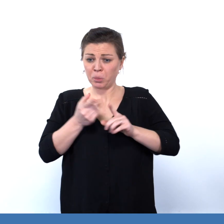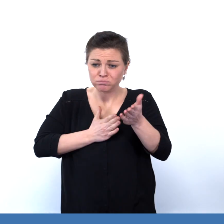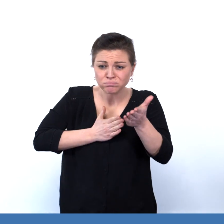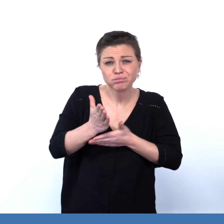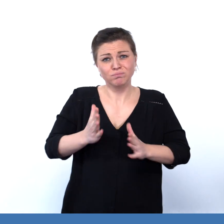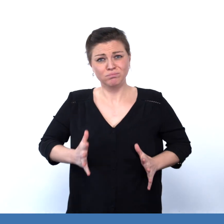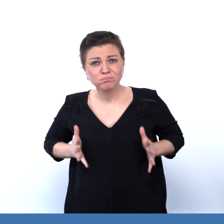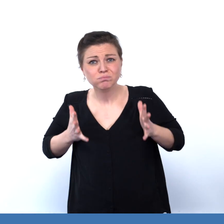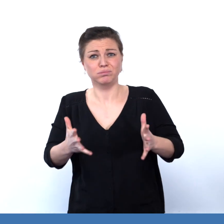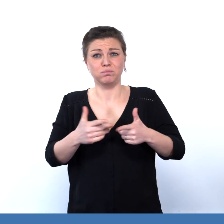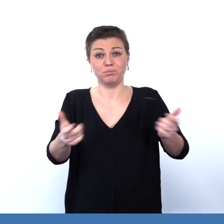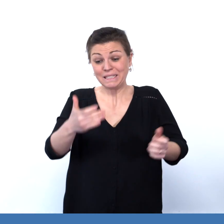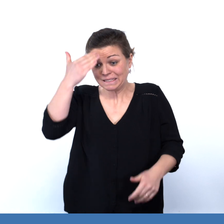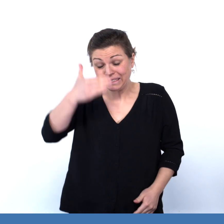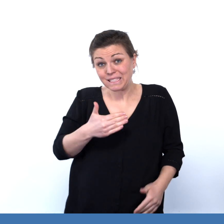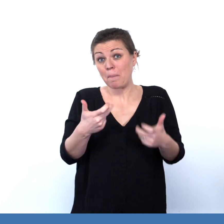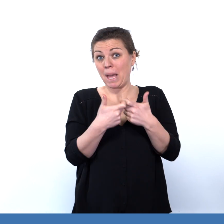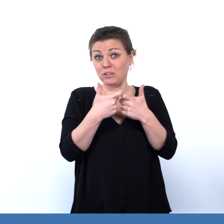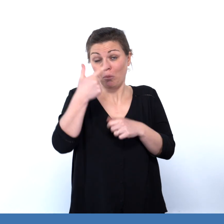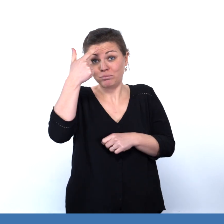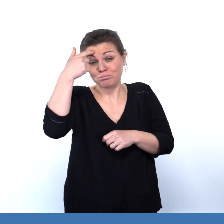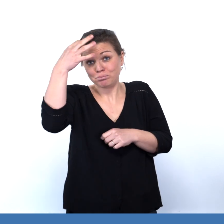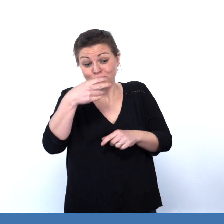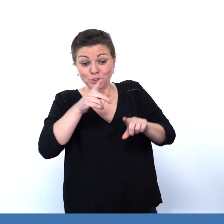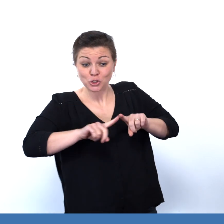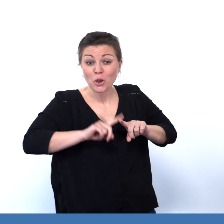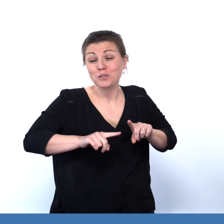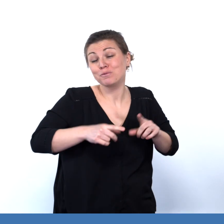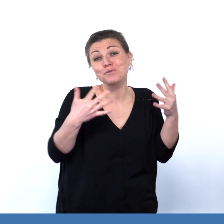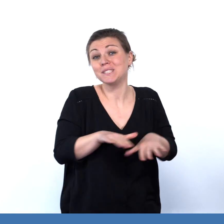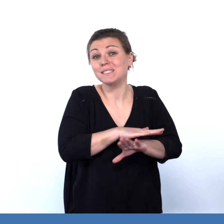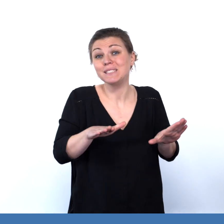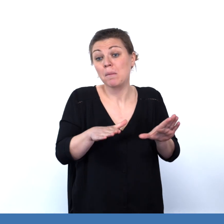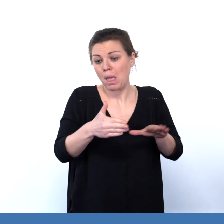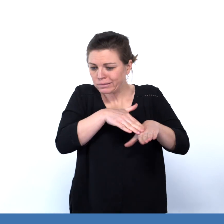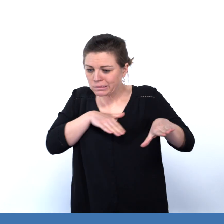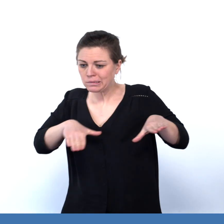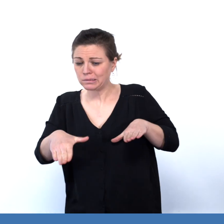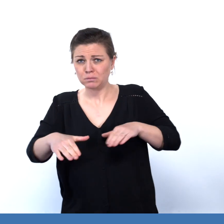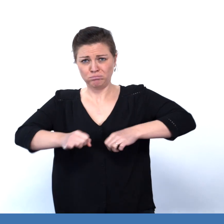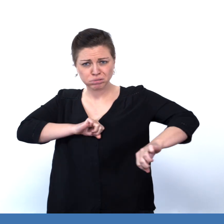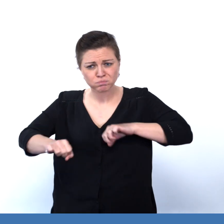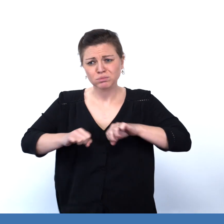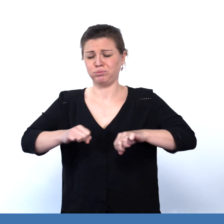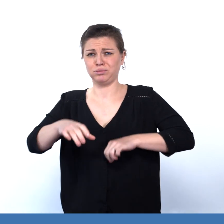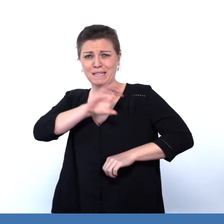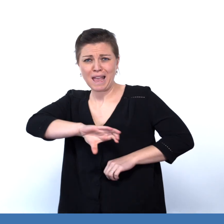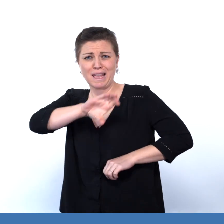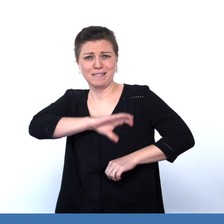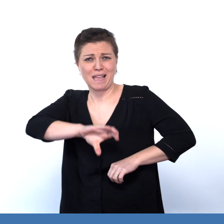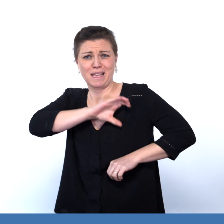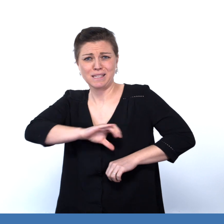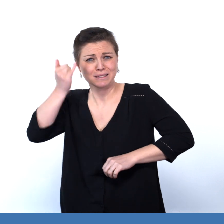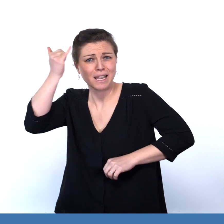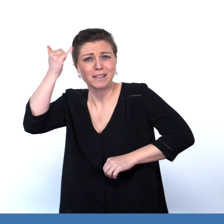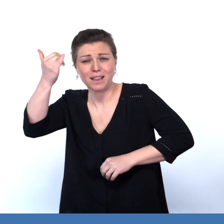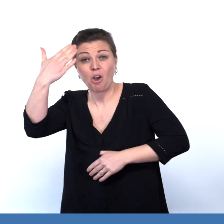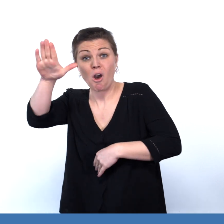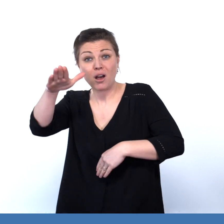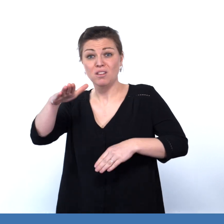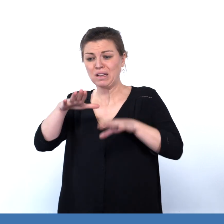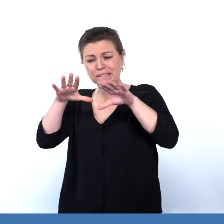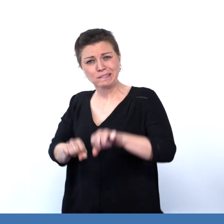ça, j'ai pas pu faire cette invention, j'ai essayé de faire d'autres choses. J'ai essayé de me bouger, j'ai essayé d'être... Voilà, et on essaye toujours. Et il faut jamais lâcher, en fait.